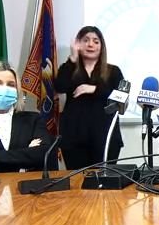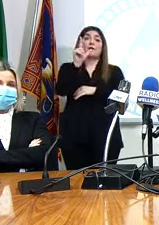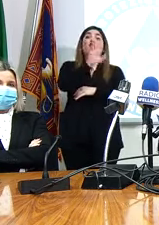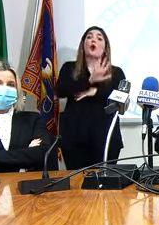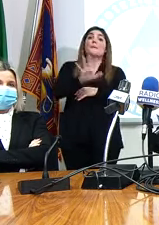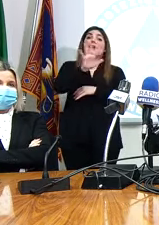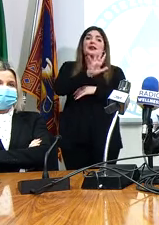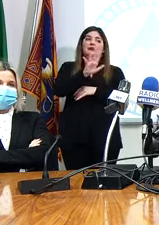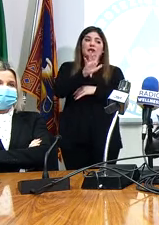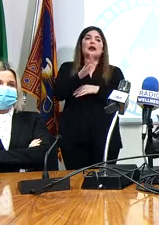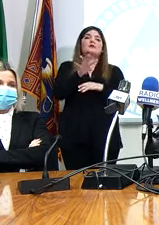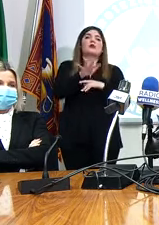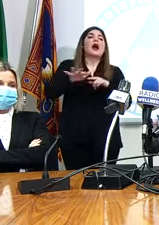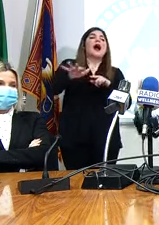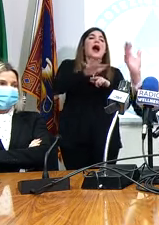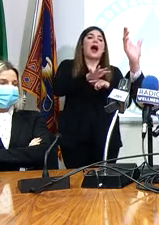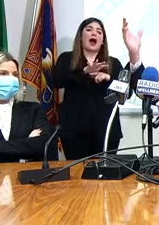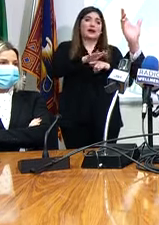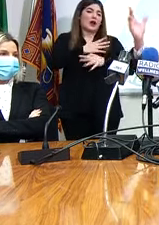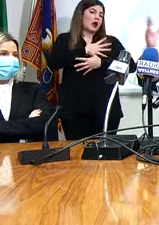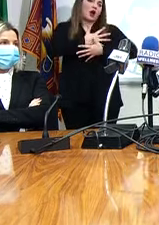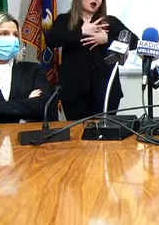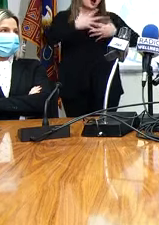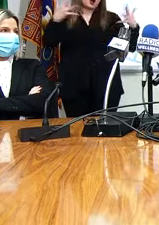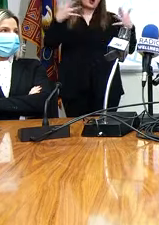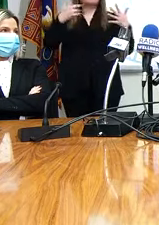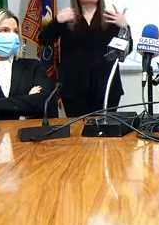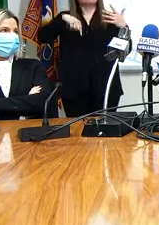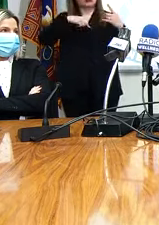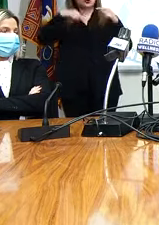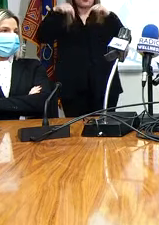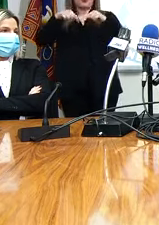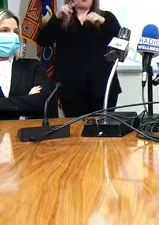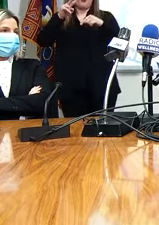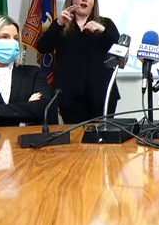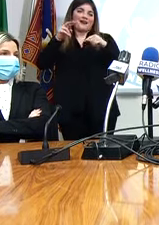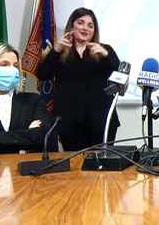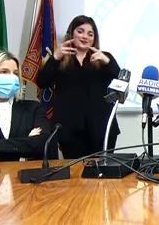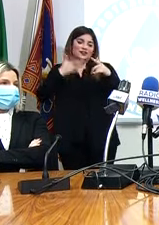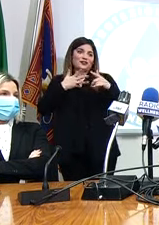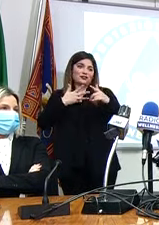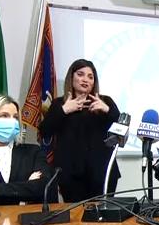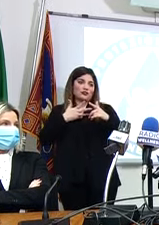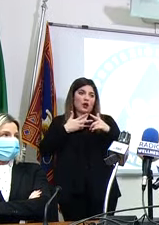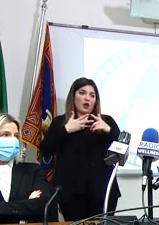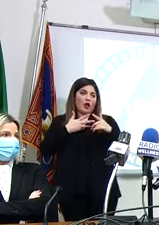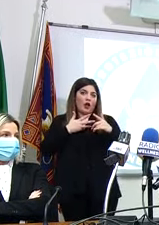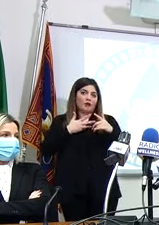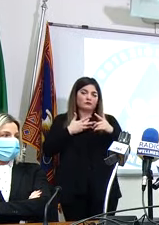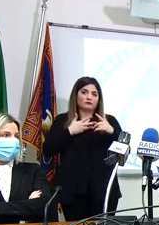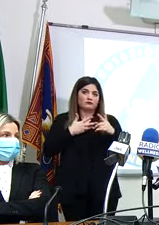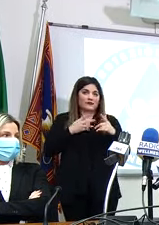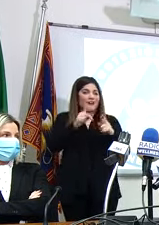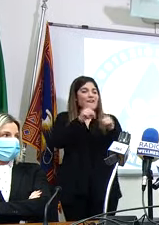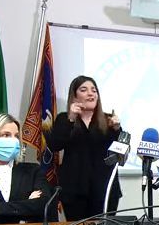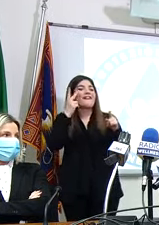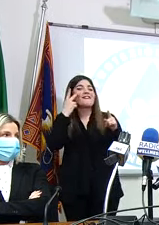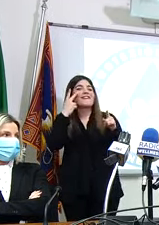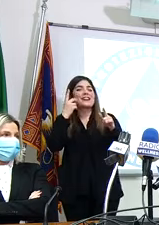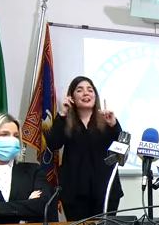siamo un'area metropolitana diffusa. Basta andare sul Visentin, guardate, o sul Grappa, vedete le luci del Veneto quando atterrate a